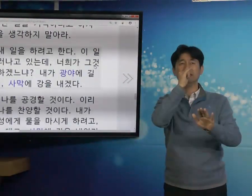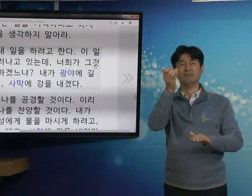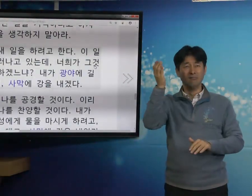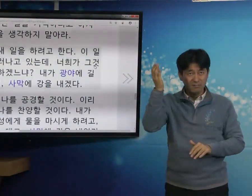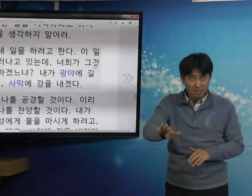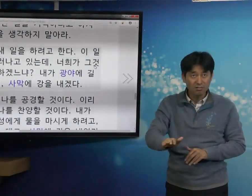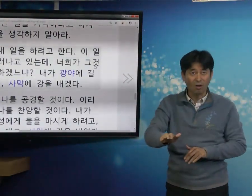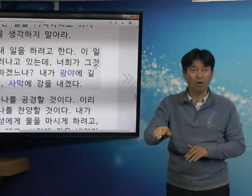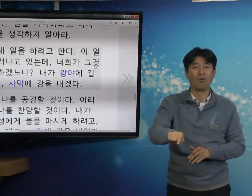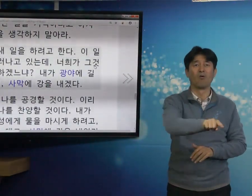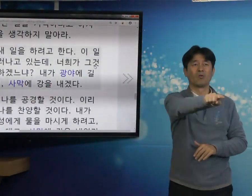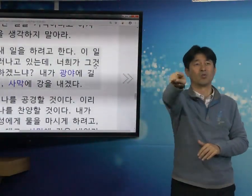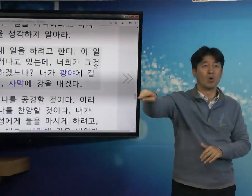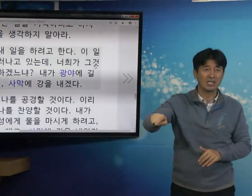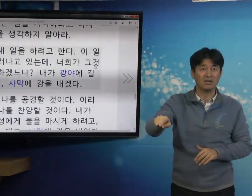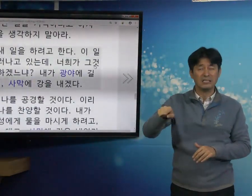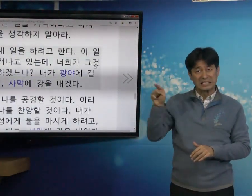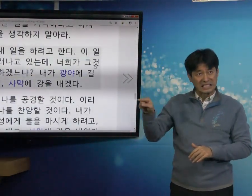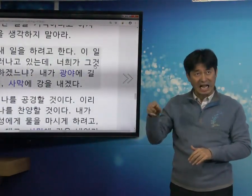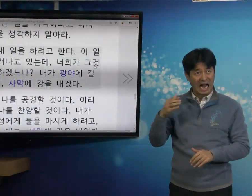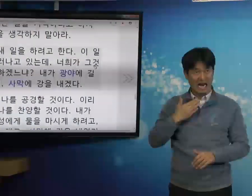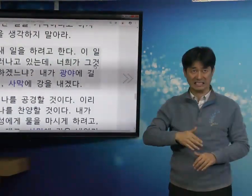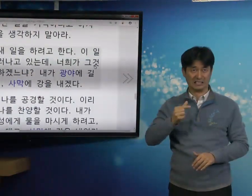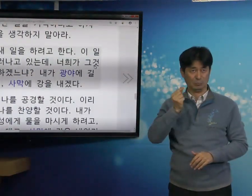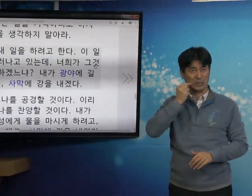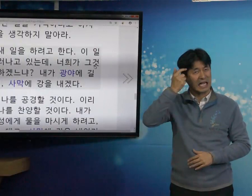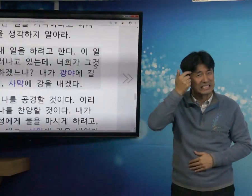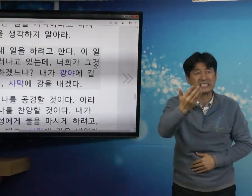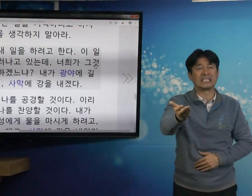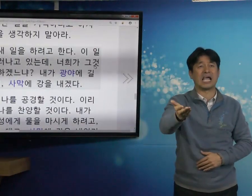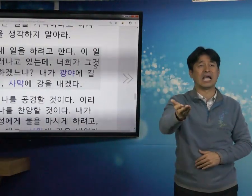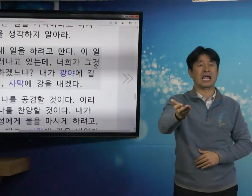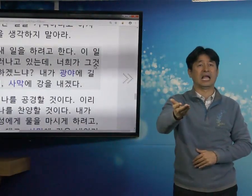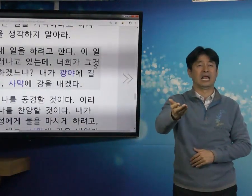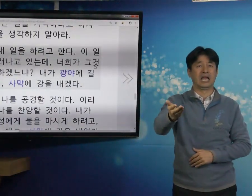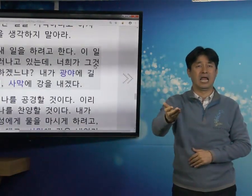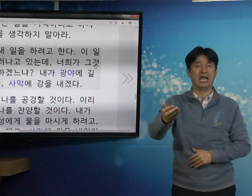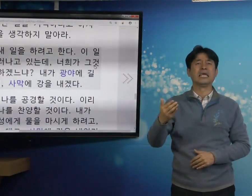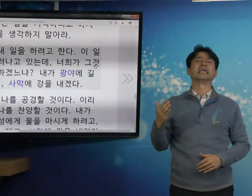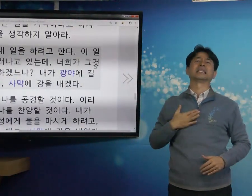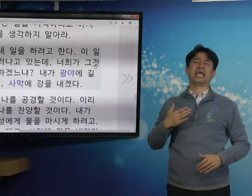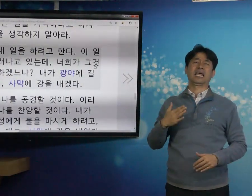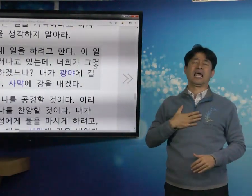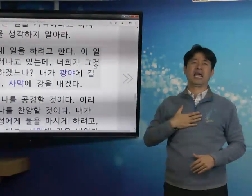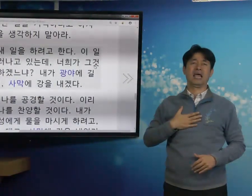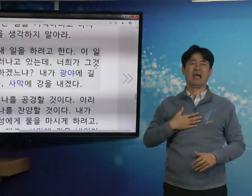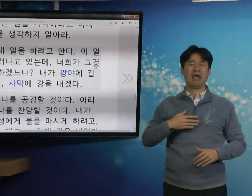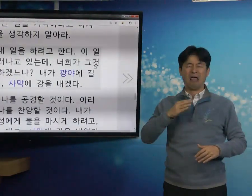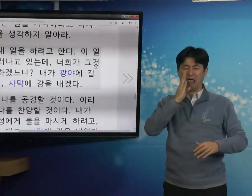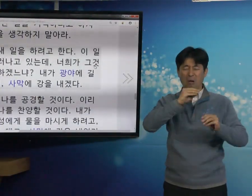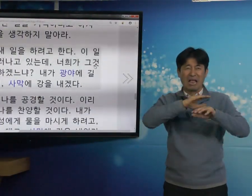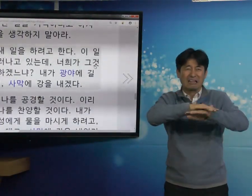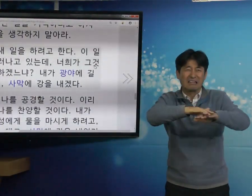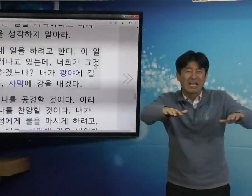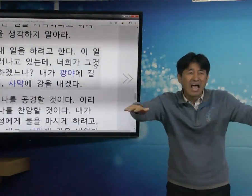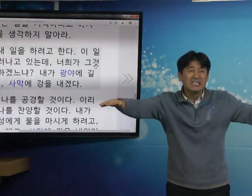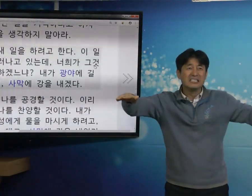이미 드러나고 있는데 너희가 그것을 알지 못하겠느냐? 내가